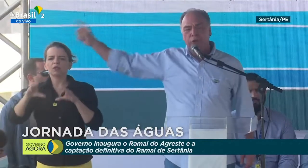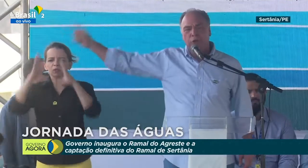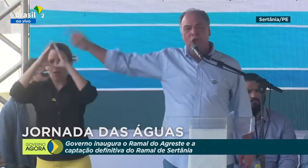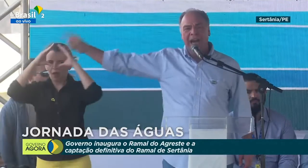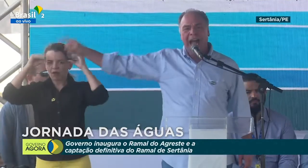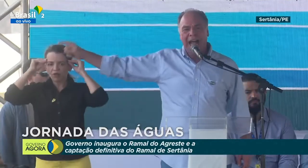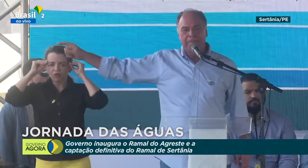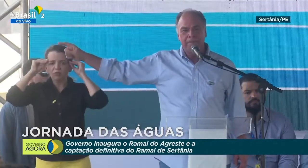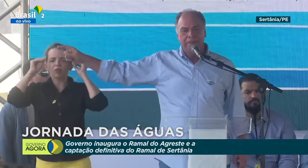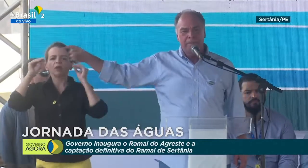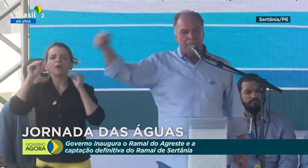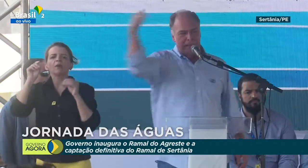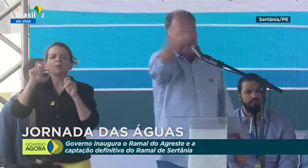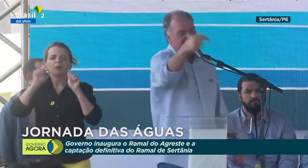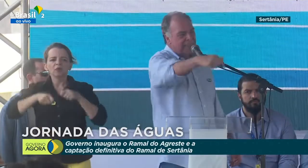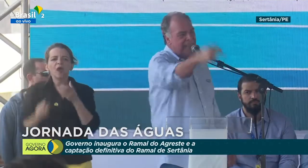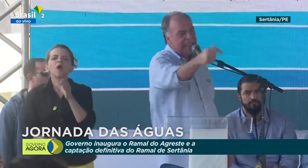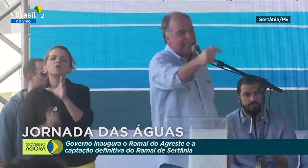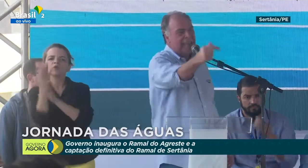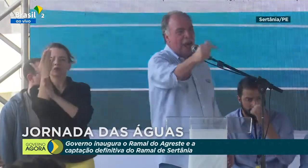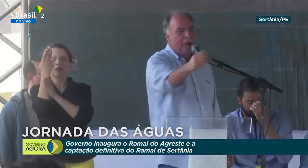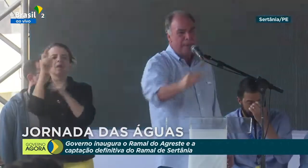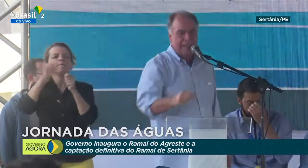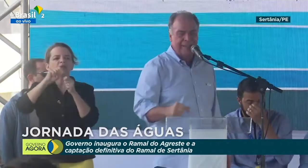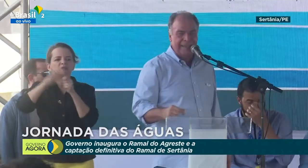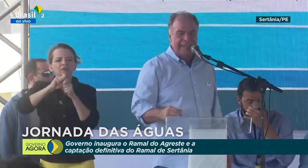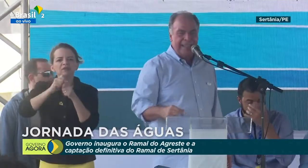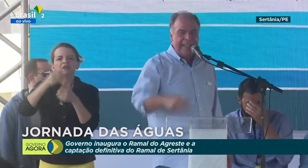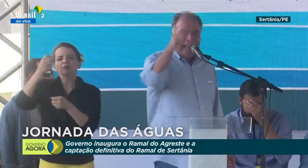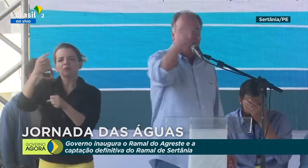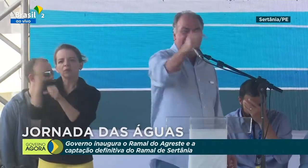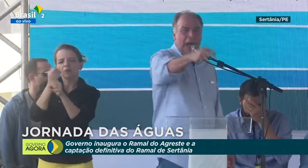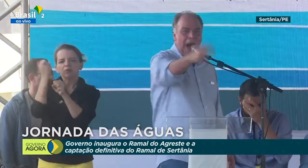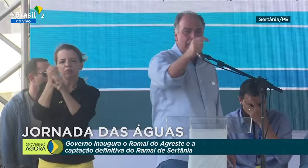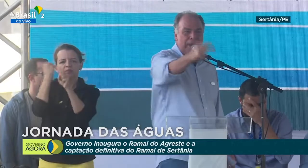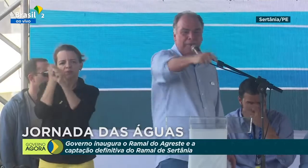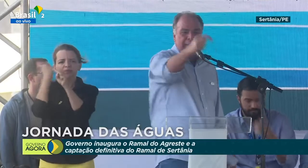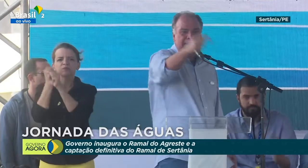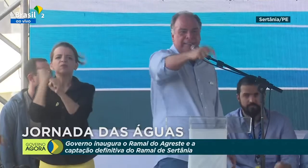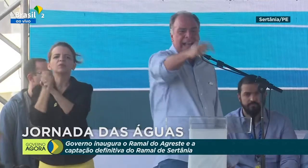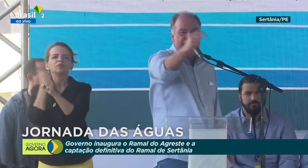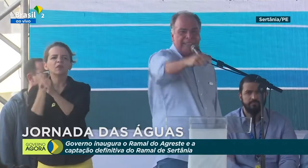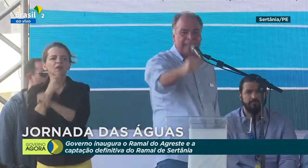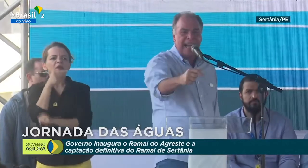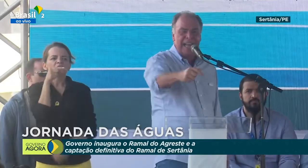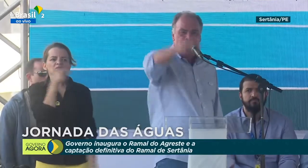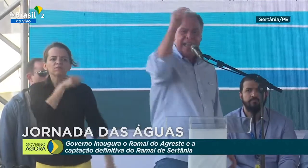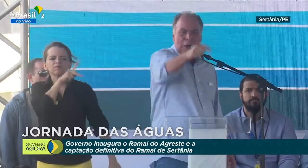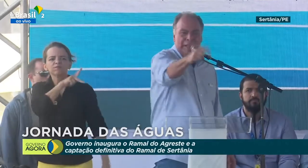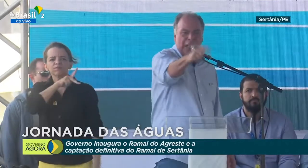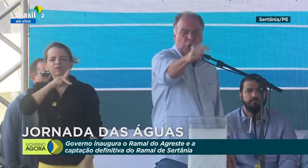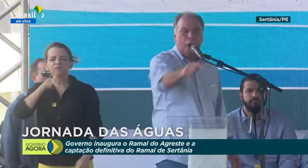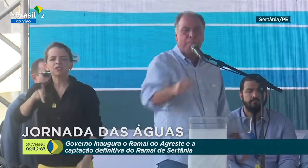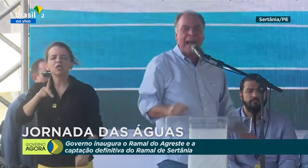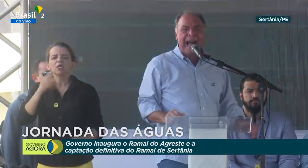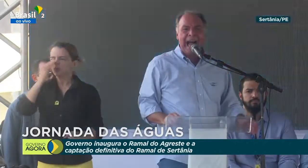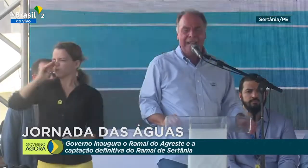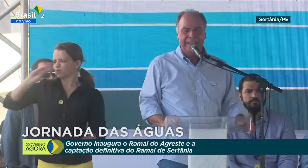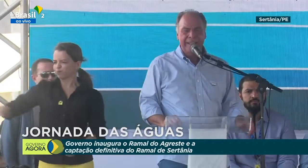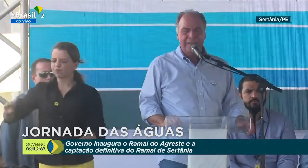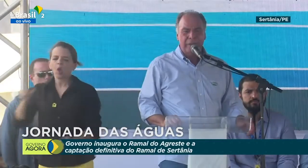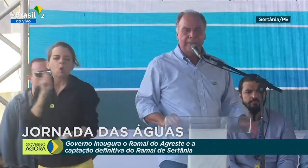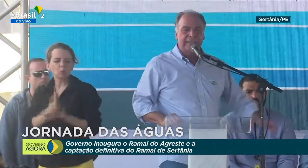poder funcionar, precisa dessa obra. E essa obra, Vossa Excelência, não deixou